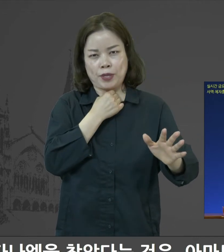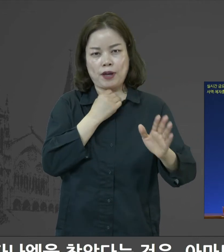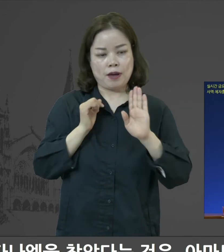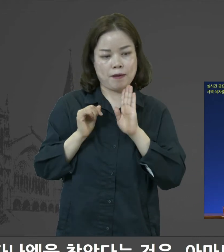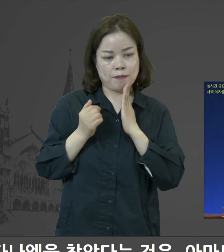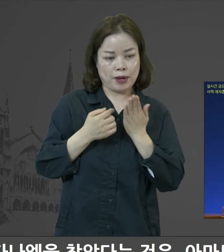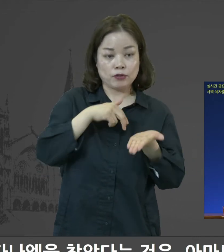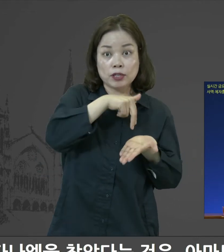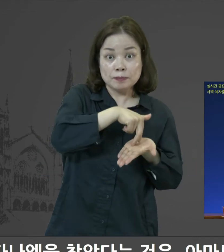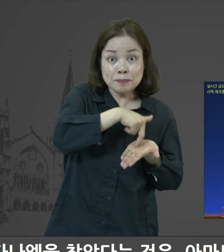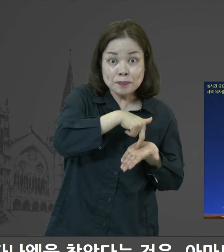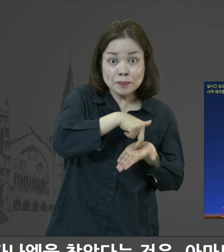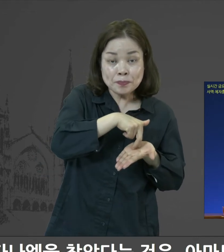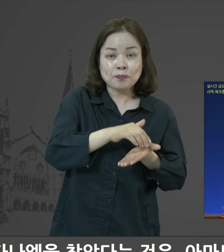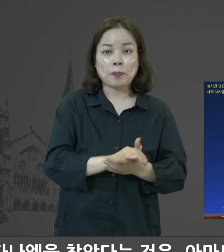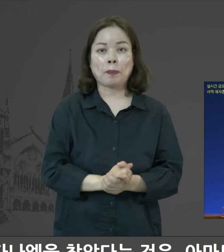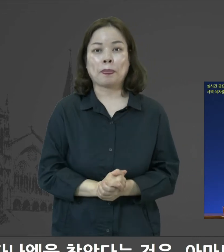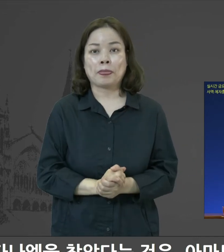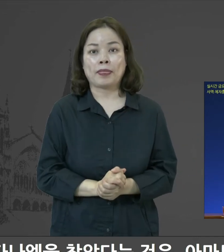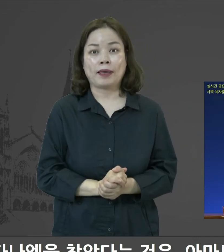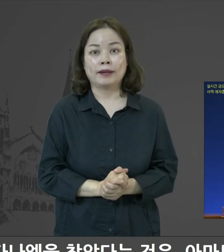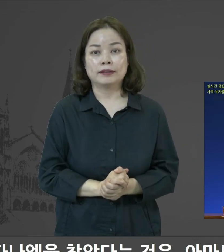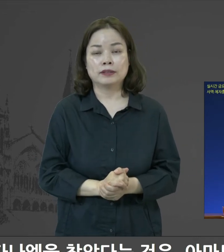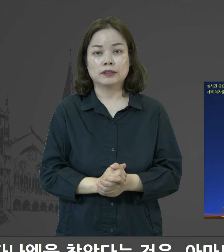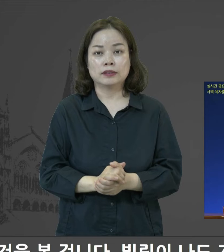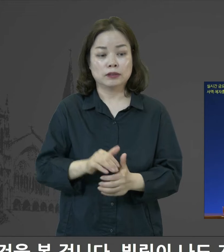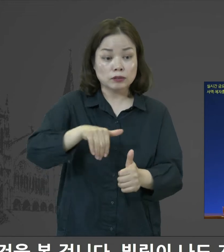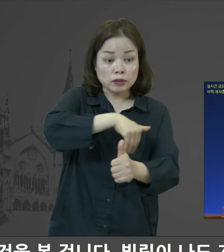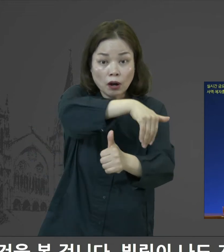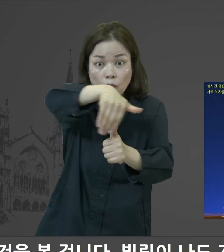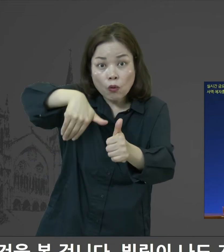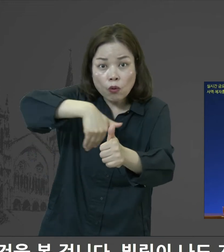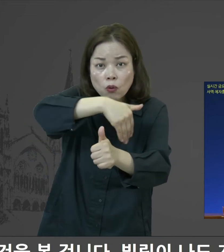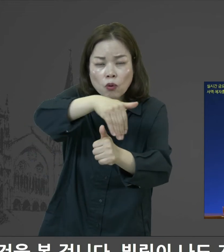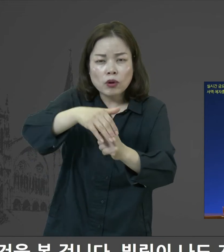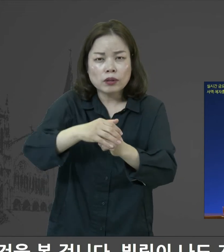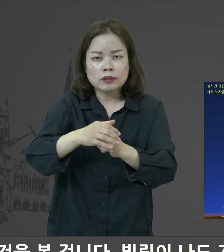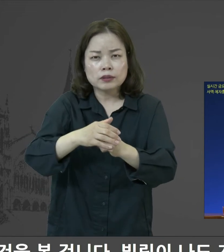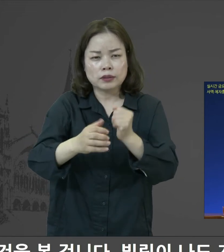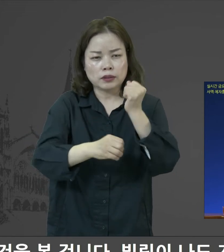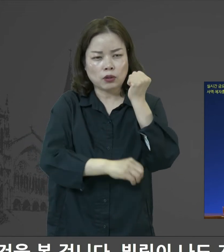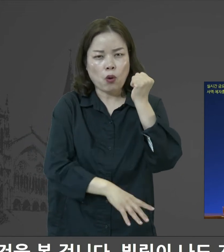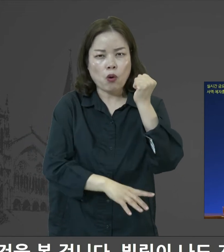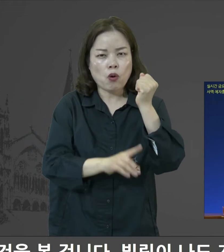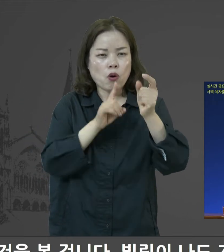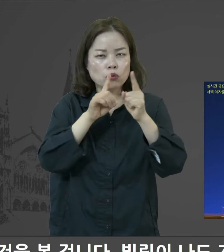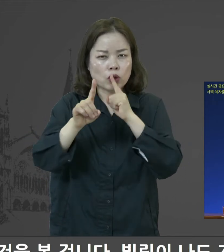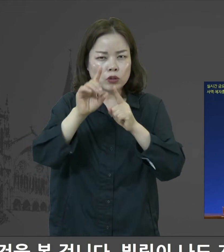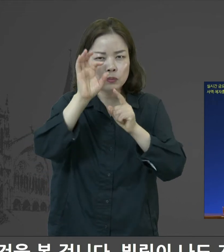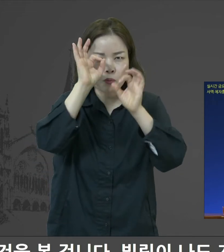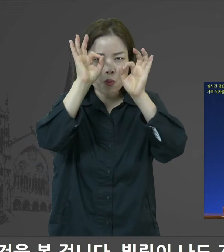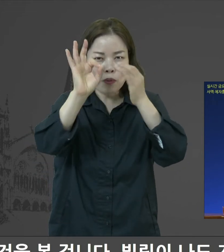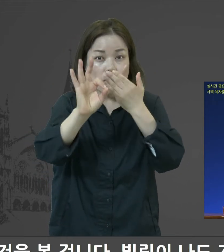겁니다. 근데 이제 이 정황상 그리고 원문을 이렇게 자세히 뜯어보면